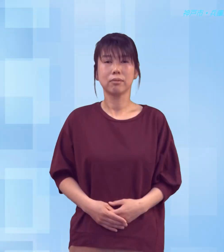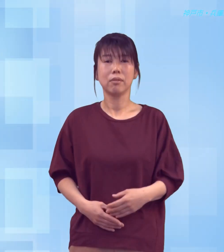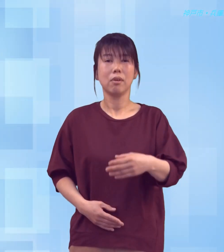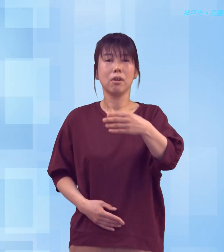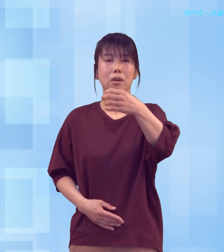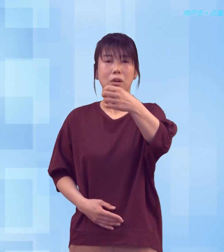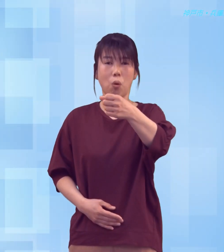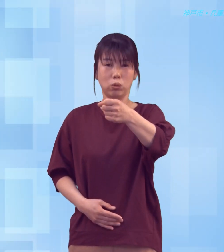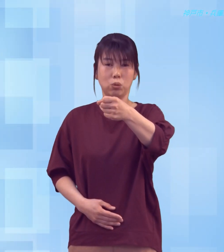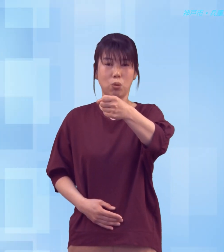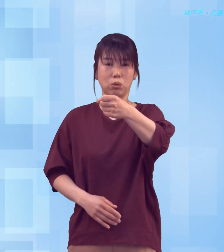腰気付か工夫